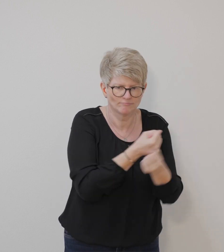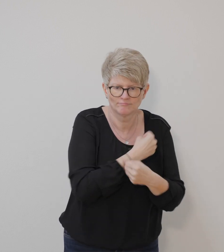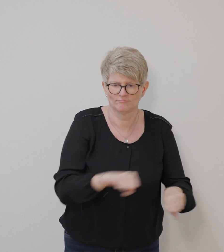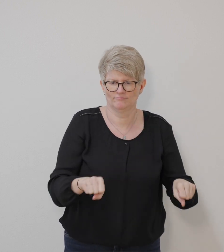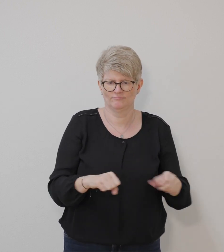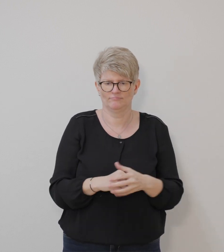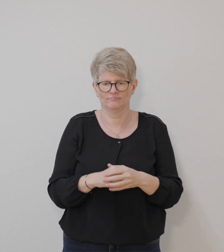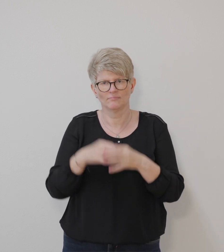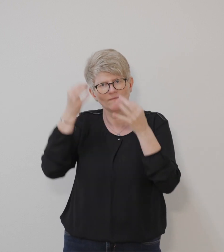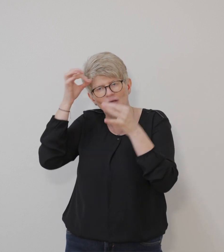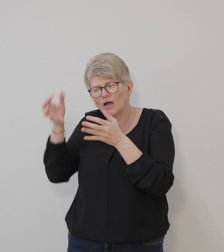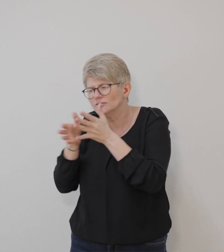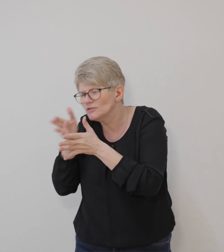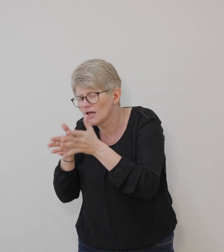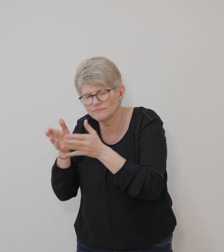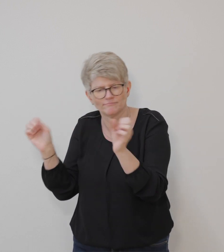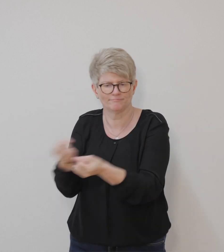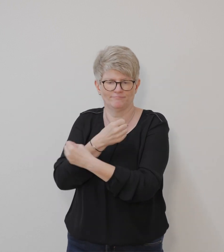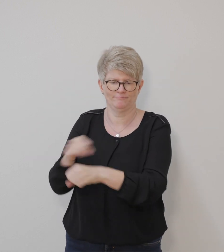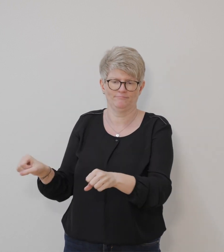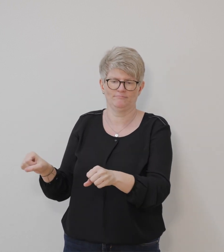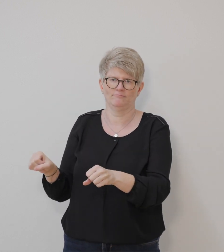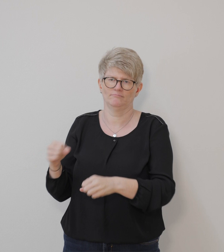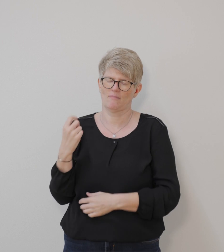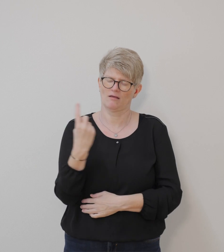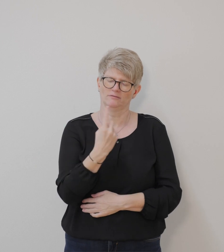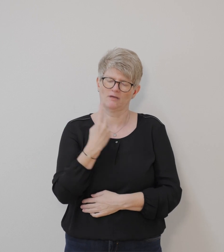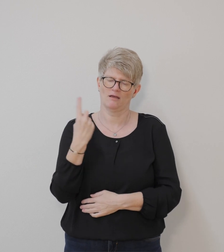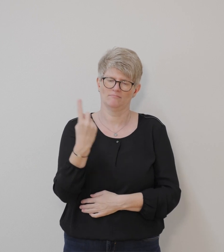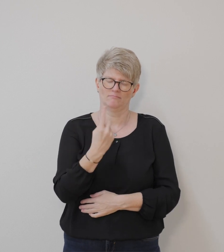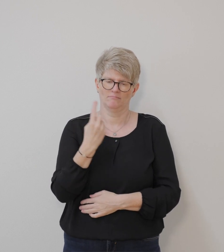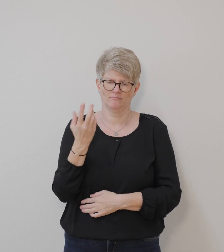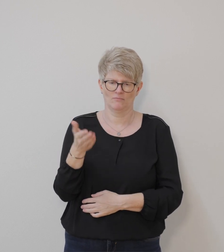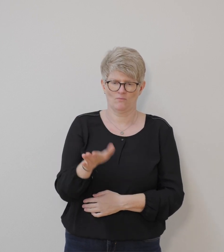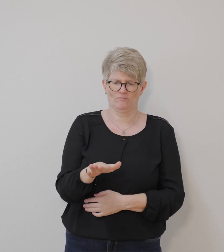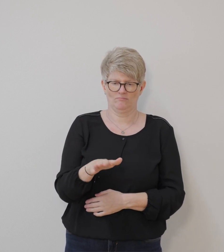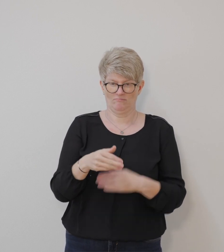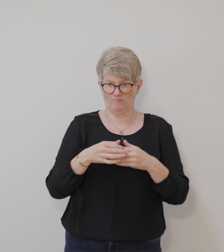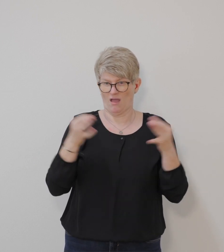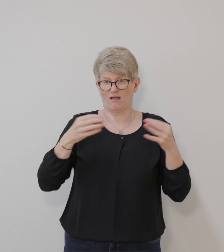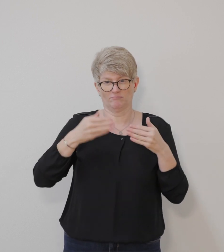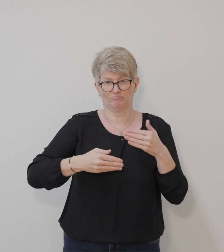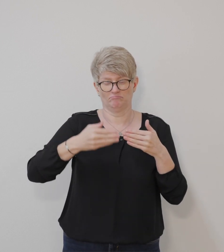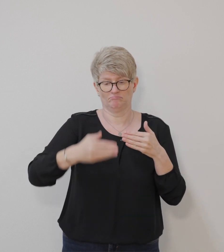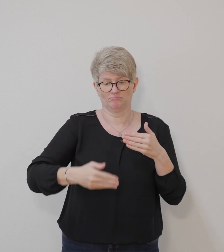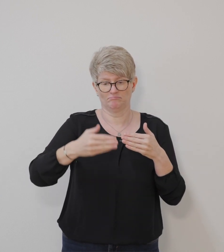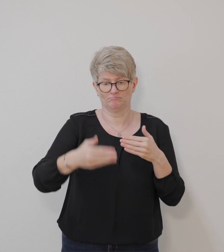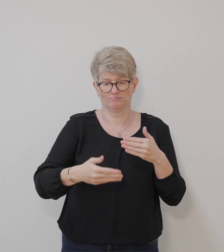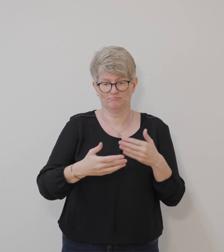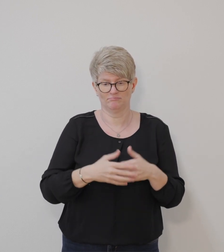In der Einsamkeit des Todes dieser Tage brauchen alle Beistand.